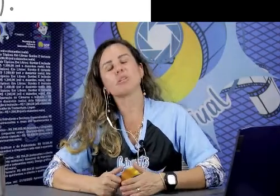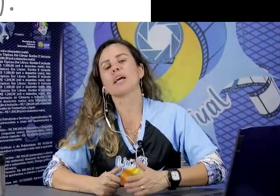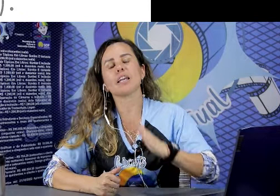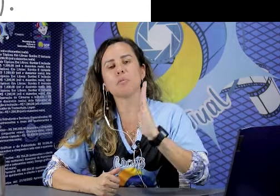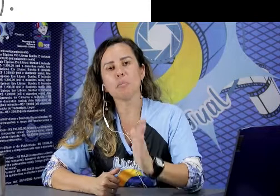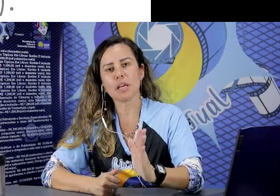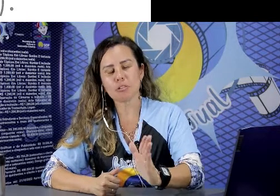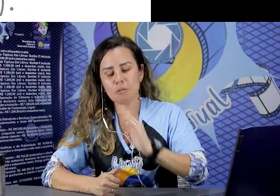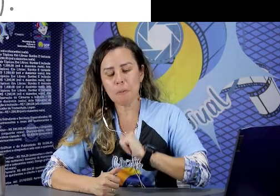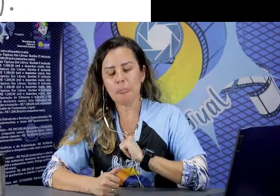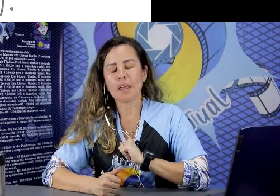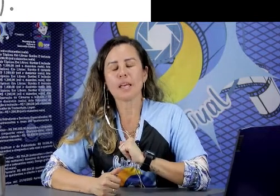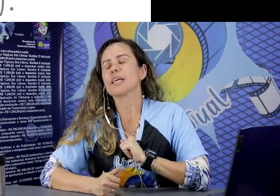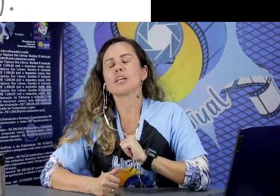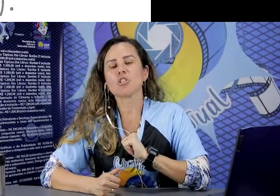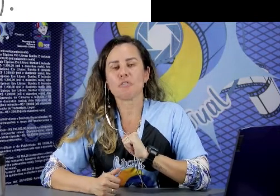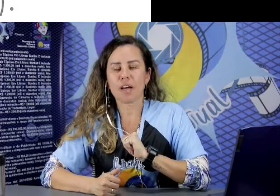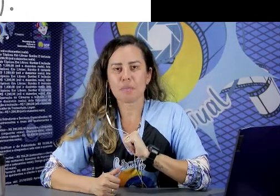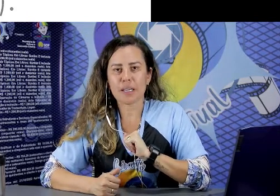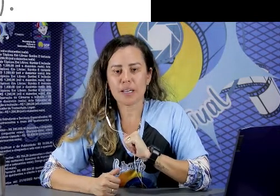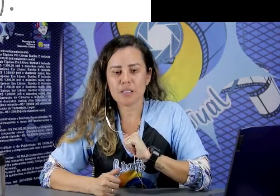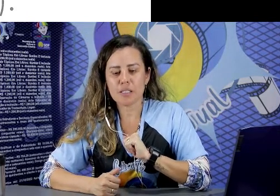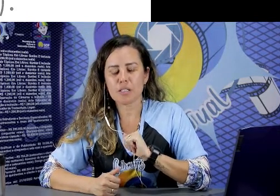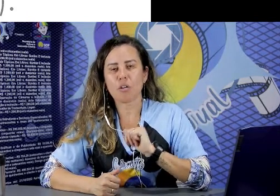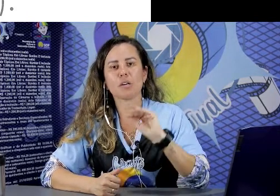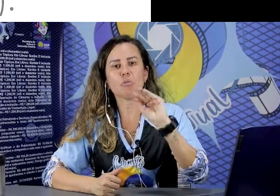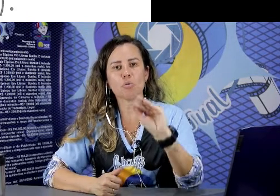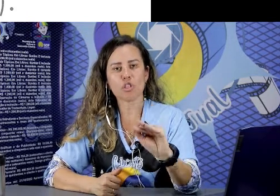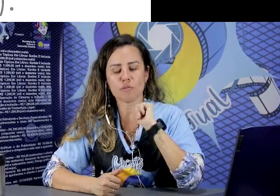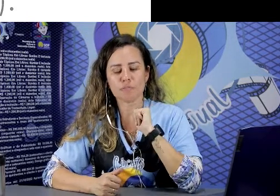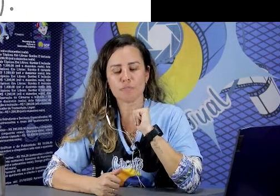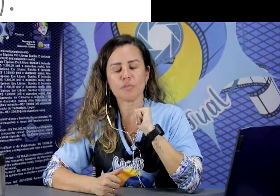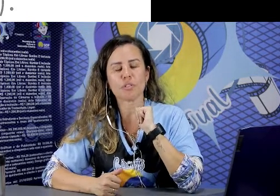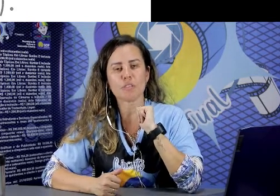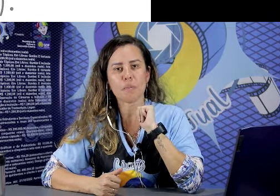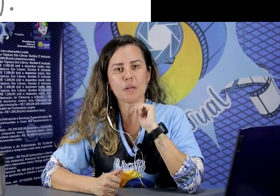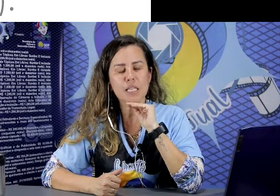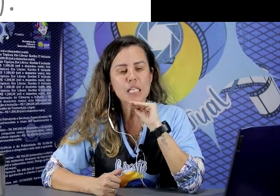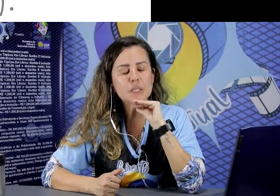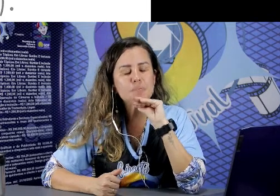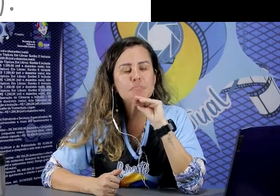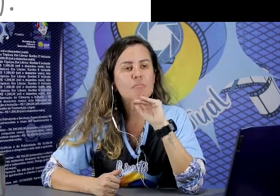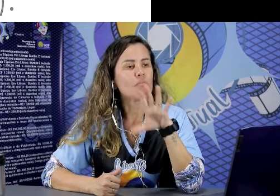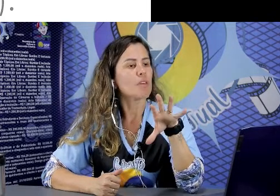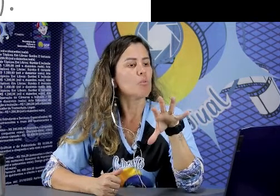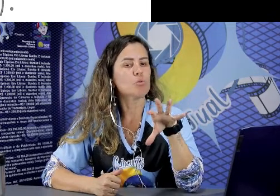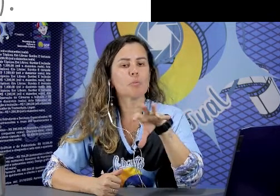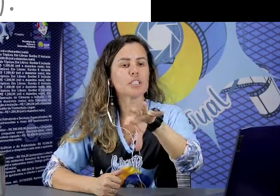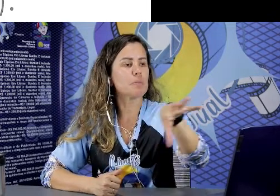aquele momento que a gente fala para a criança assim, olha, hoje você vai aprender o nome das pessoas